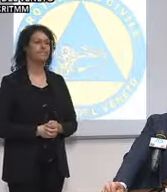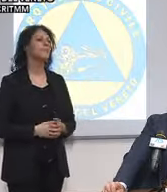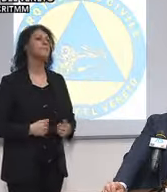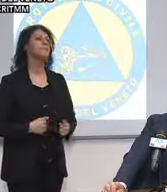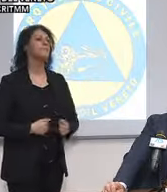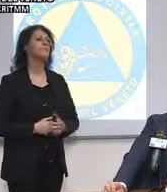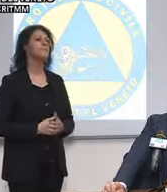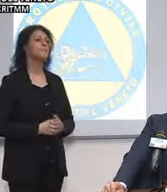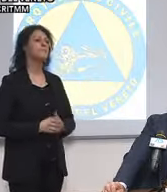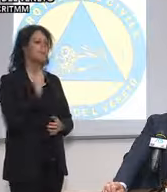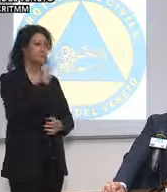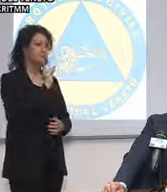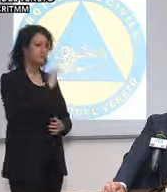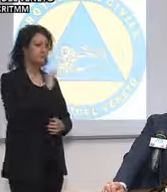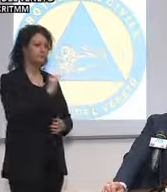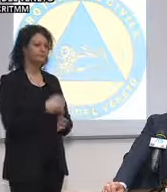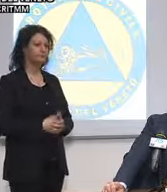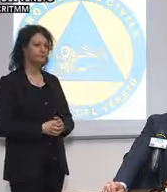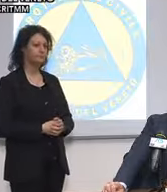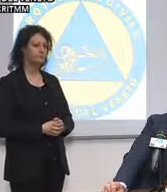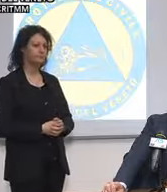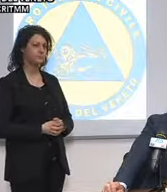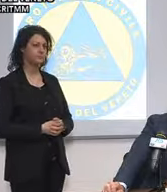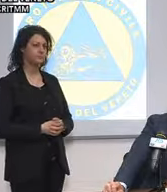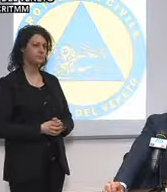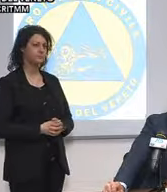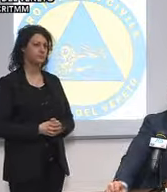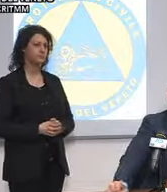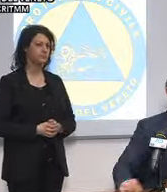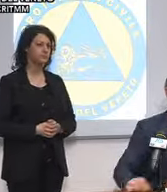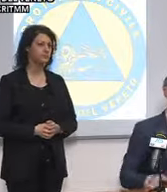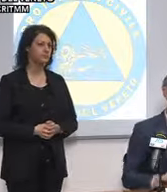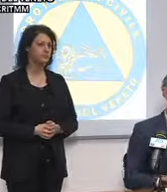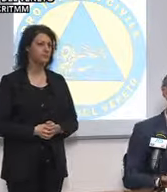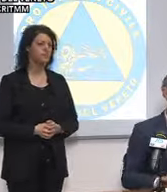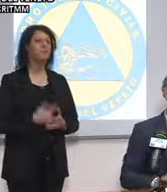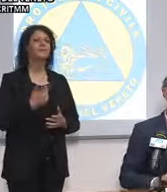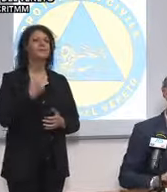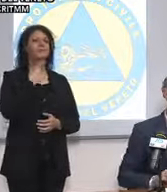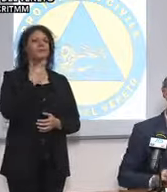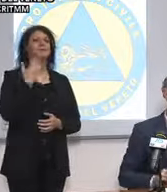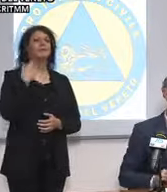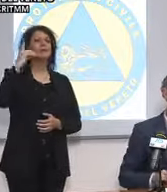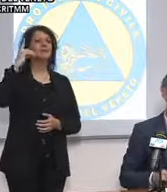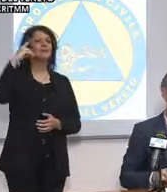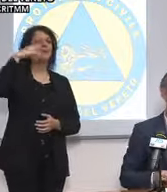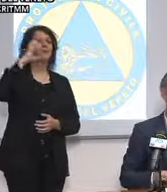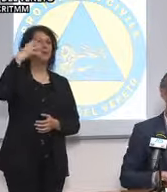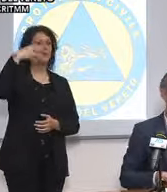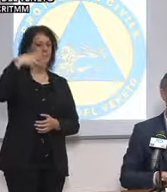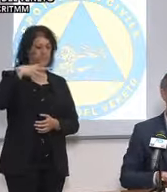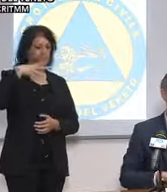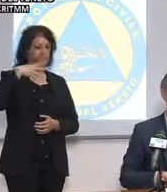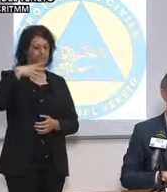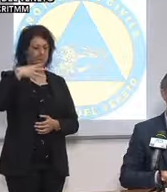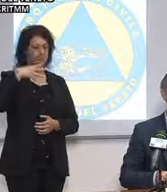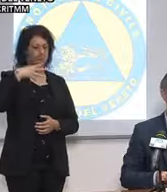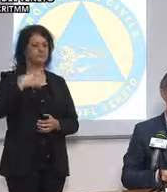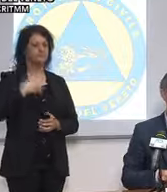Massimo. Sì, volevo chiedere, sì, lei ha sempre detto che all'interno dei DPCM questo suo